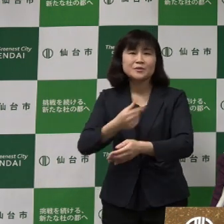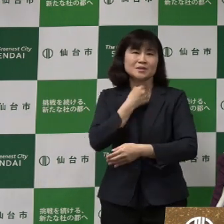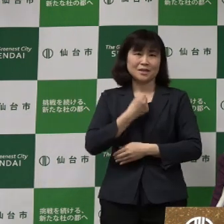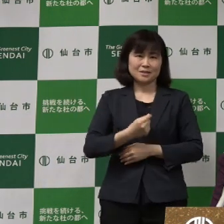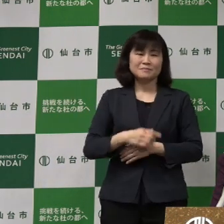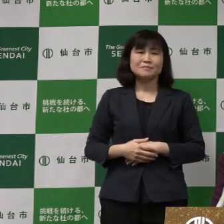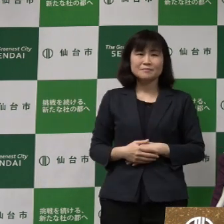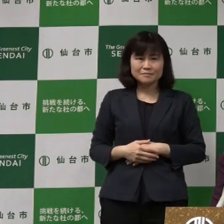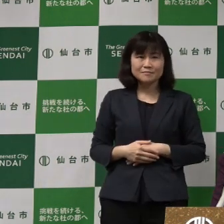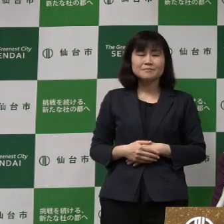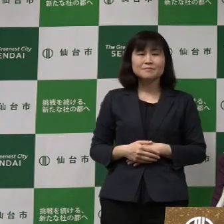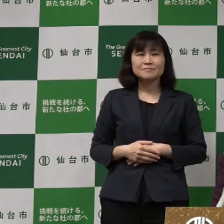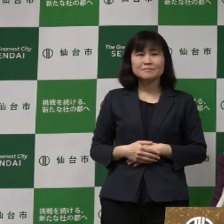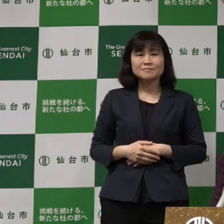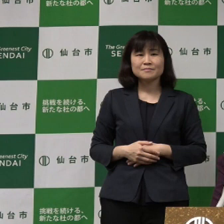ね。